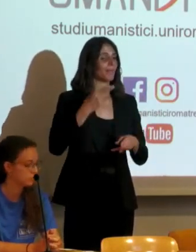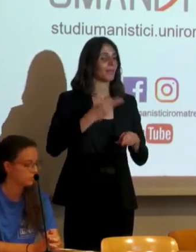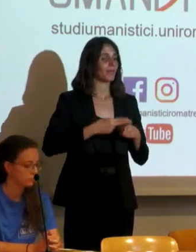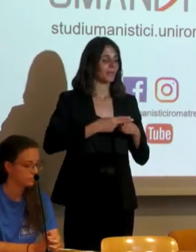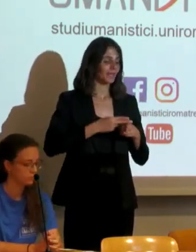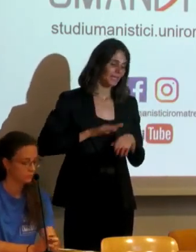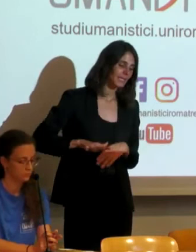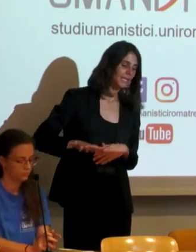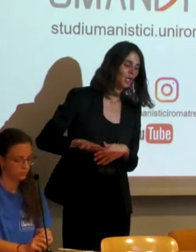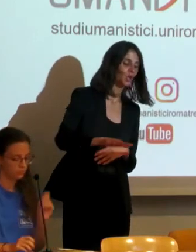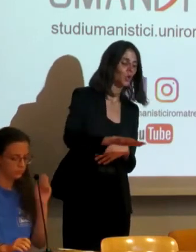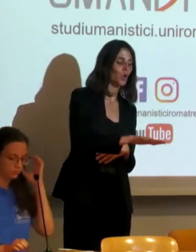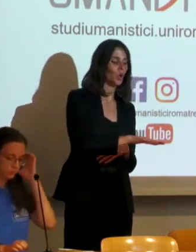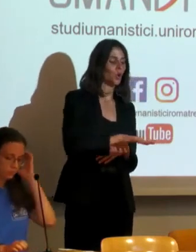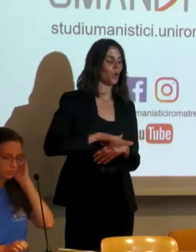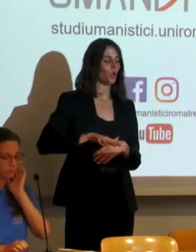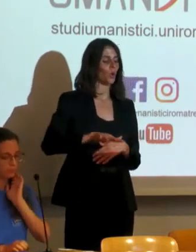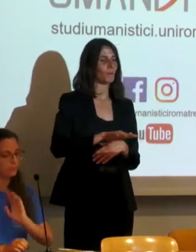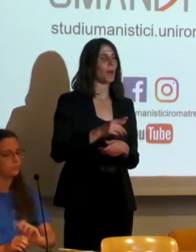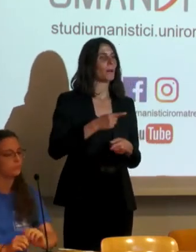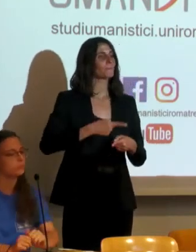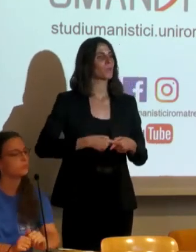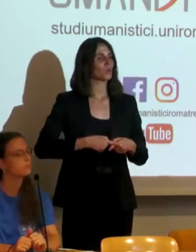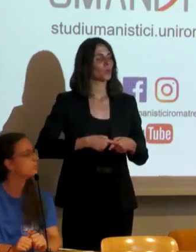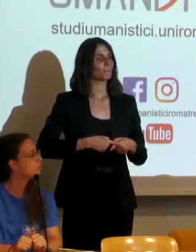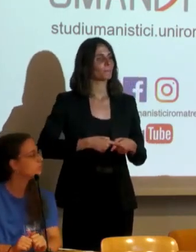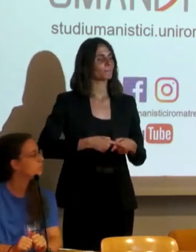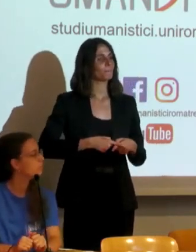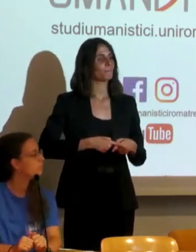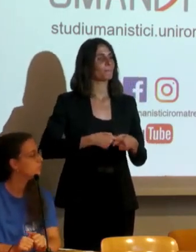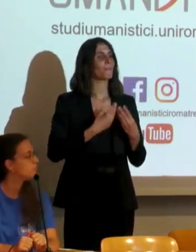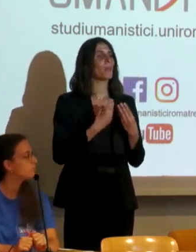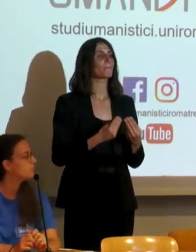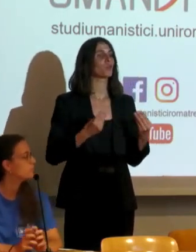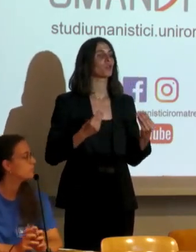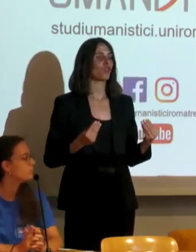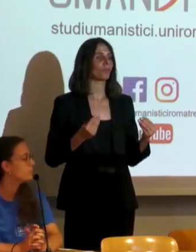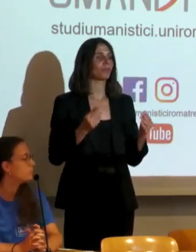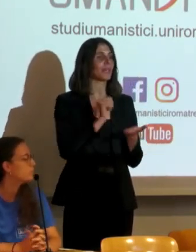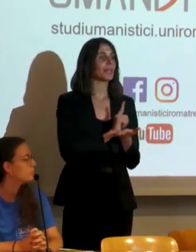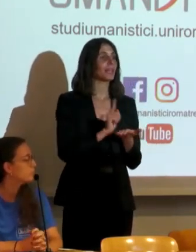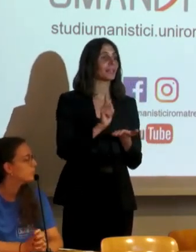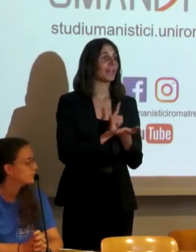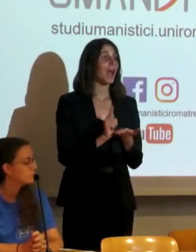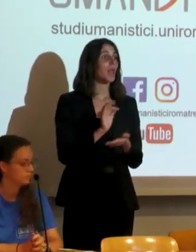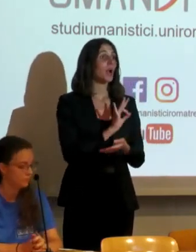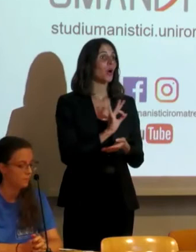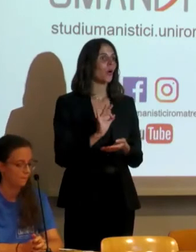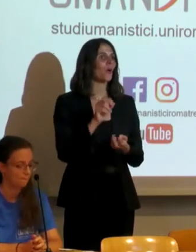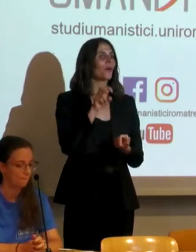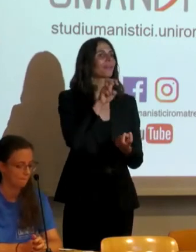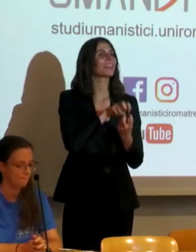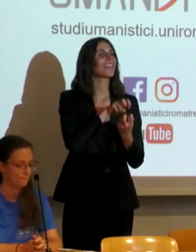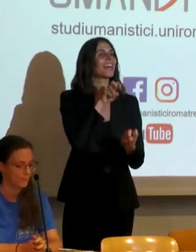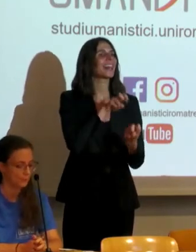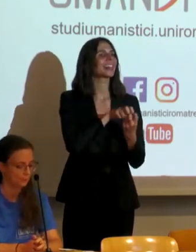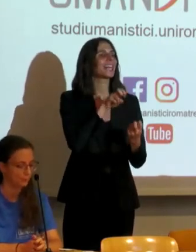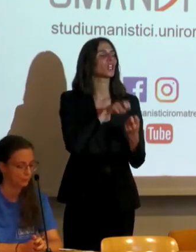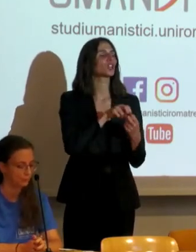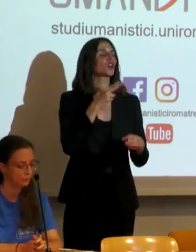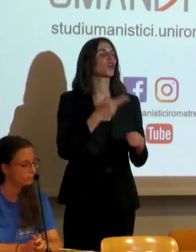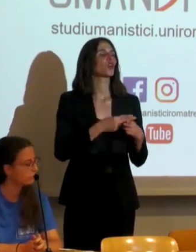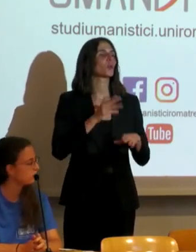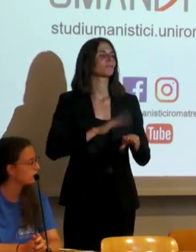e ovviamente dei prodotti letterari e naturalmente del dialetto romanesco che ancora no, oggi sappiamo quanto